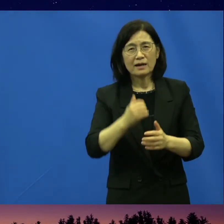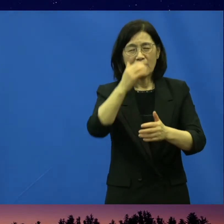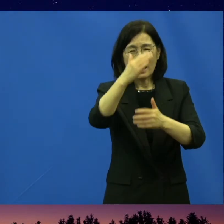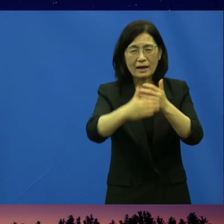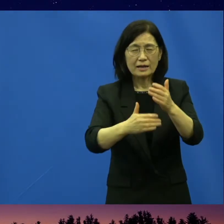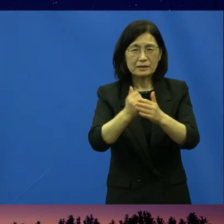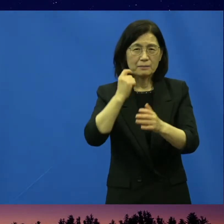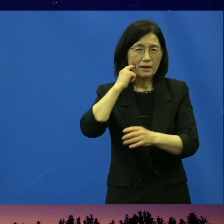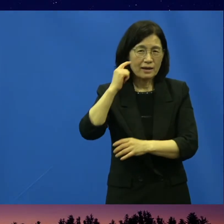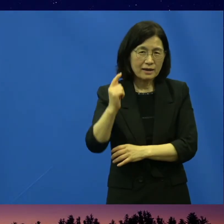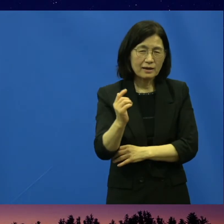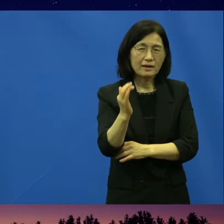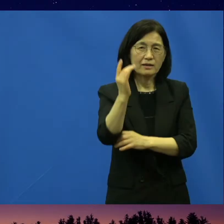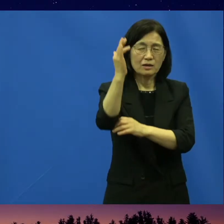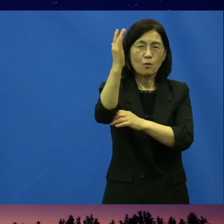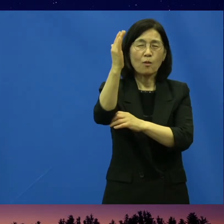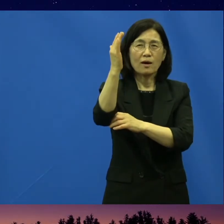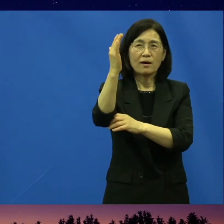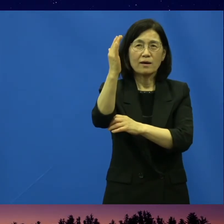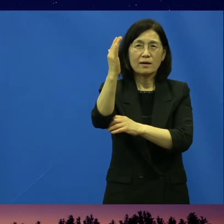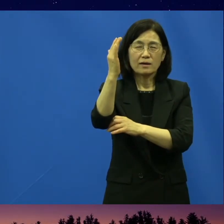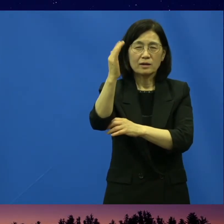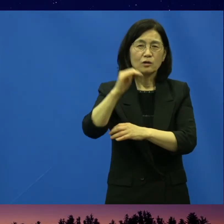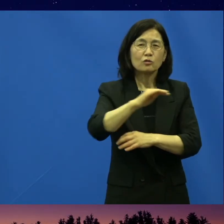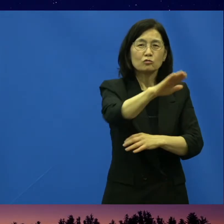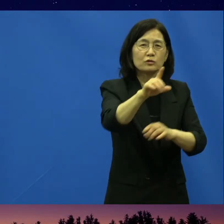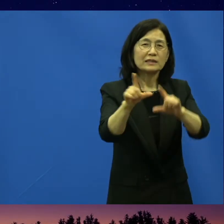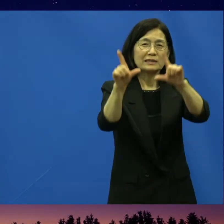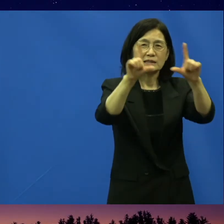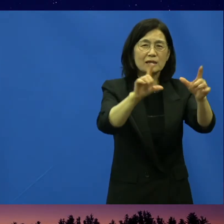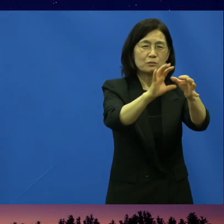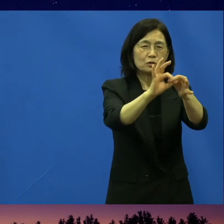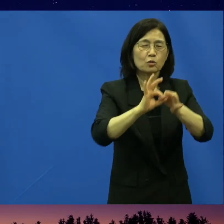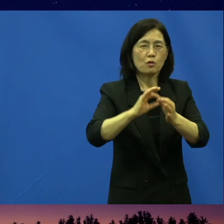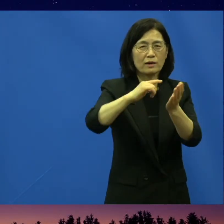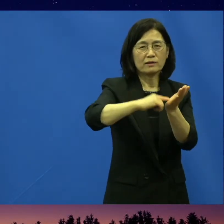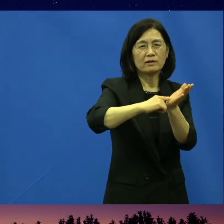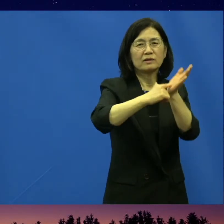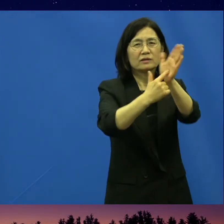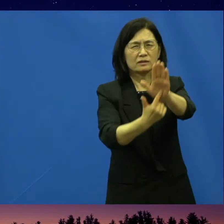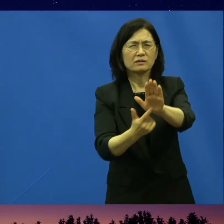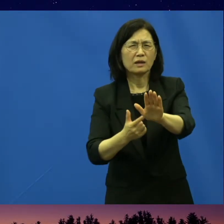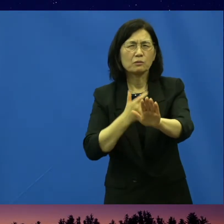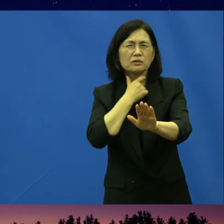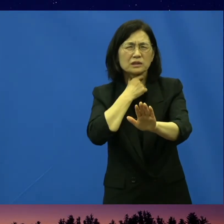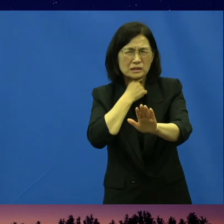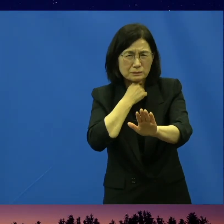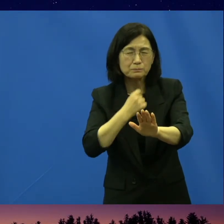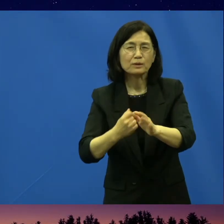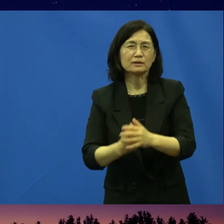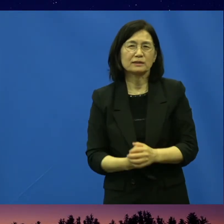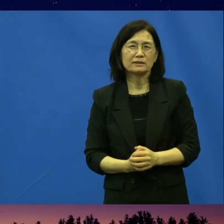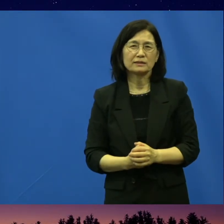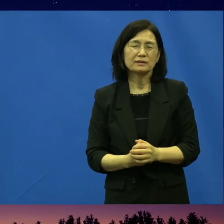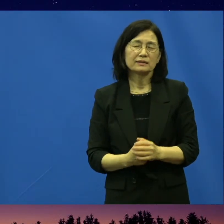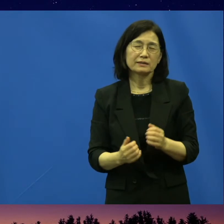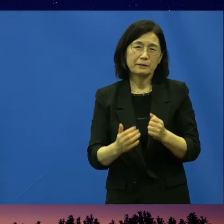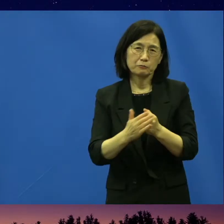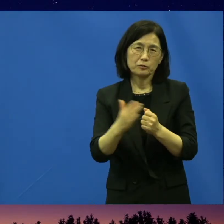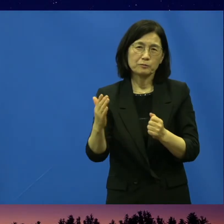영광을, 하나님의 하나님 되심을 우리를 통해 드러내고 싶어 하시는 거예요. 우리를 구원하신 이유가 그거예요.